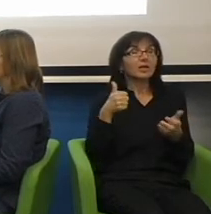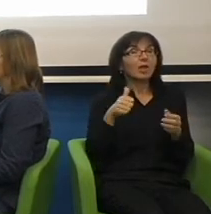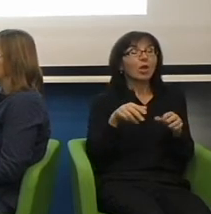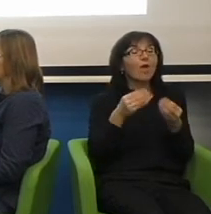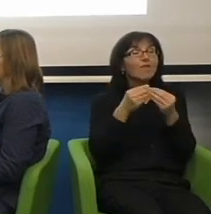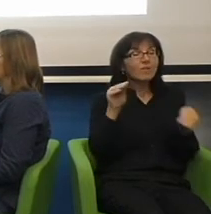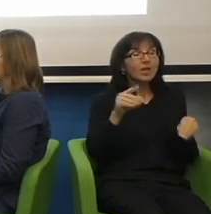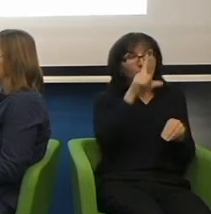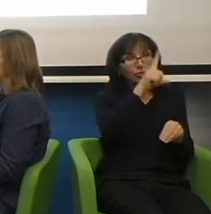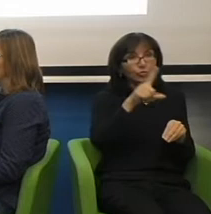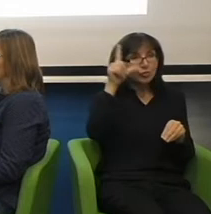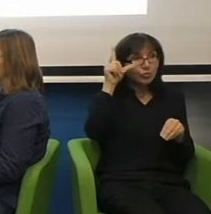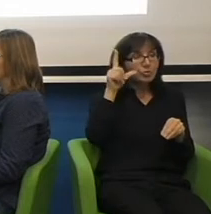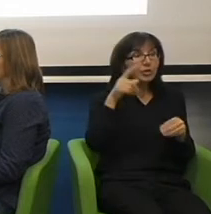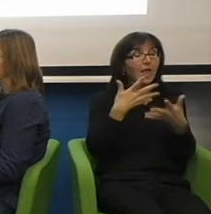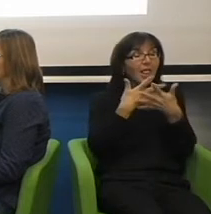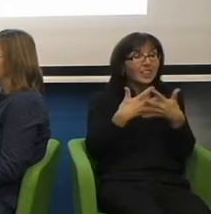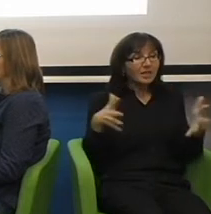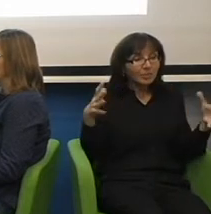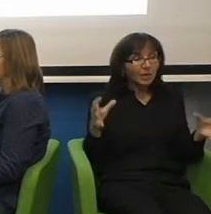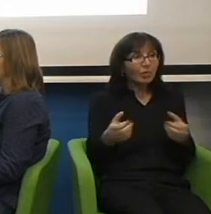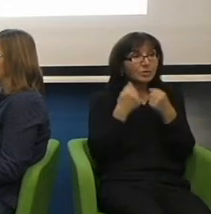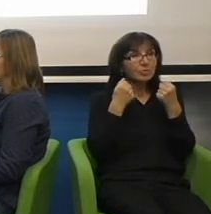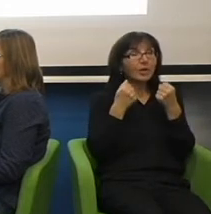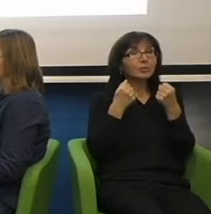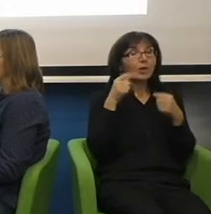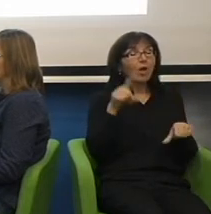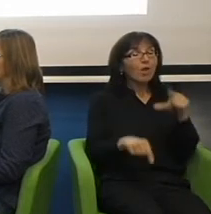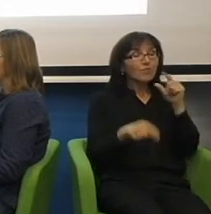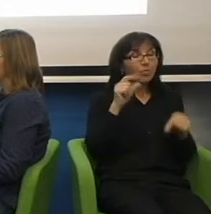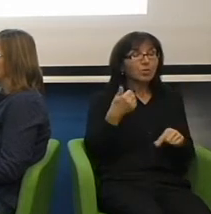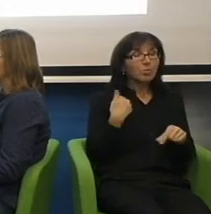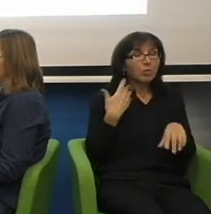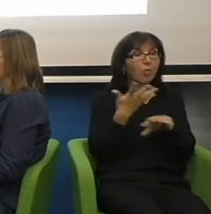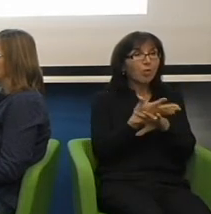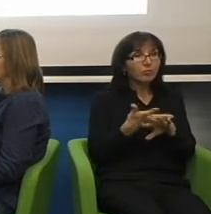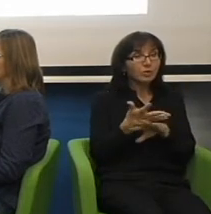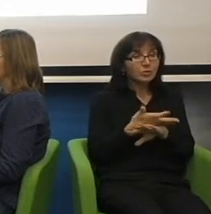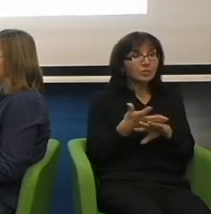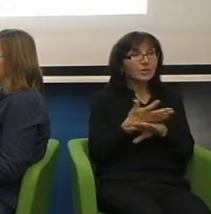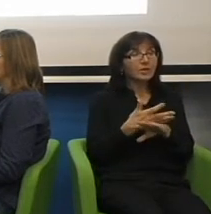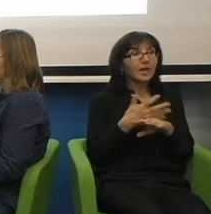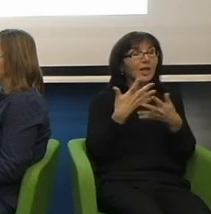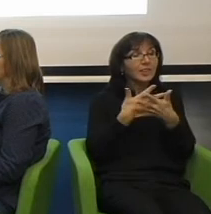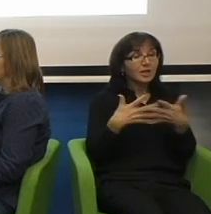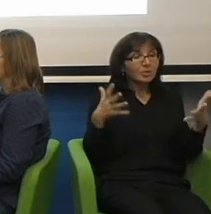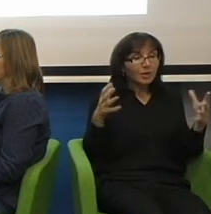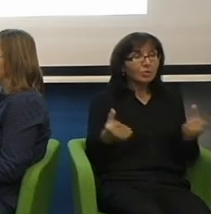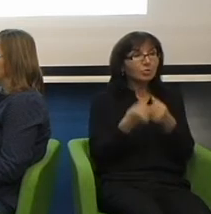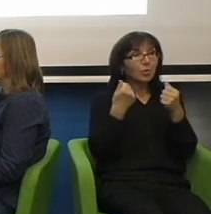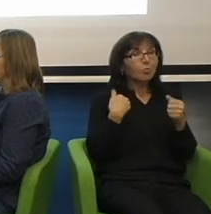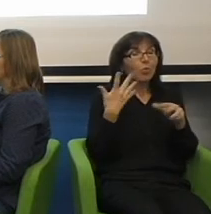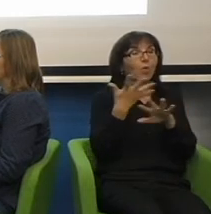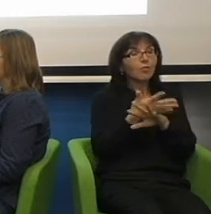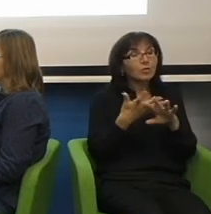ludzi na ziemiach odzyskanych, oczywiście referendum było sfałszowane, na ziemiach odzyskanych trzeba było fałszować to